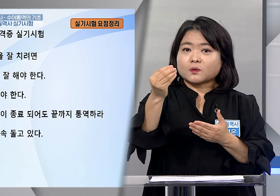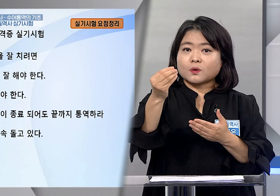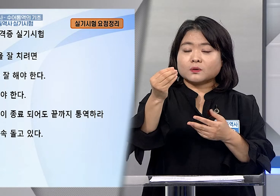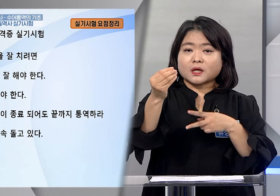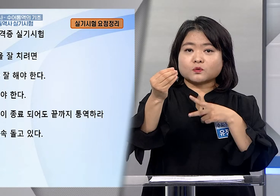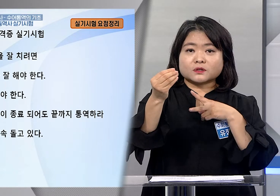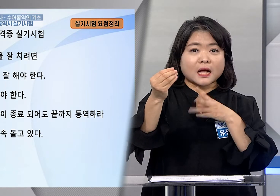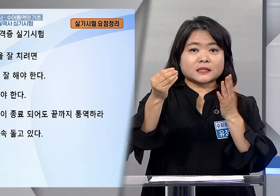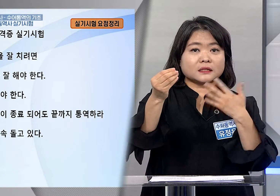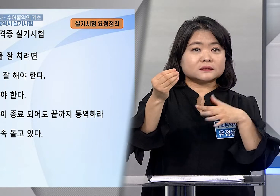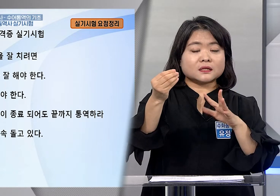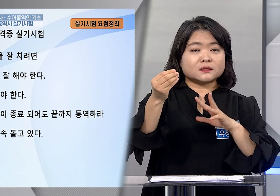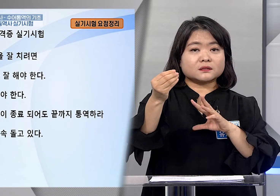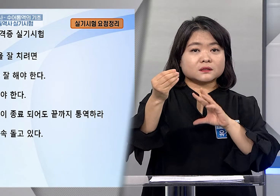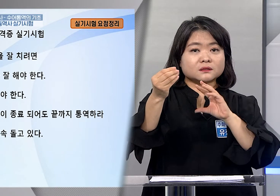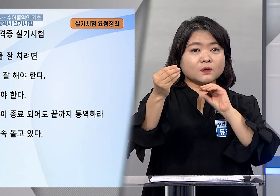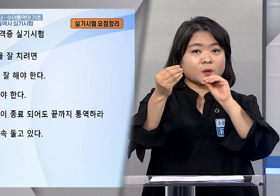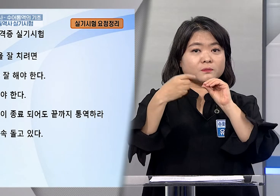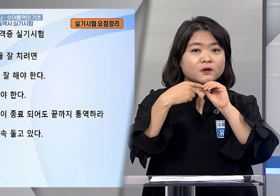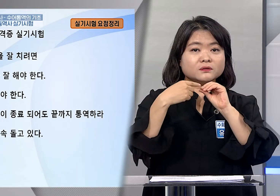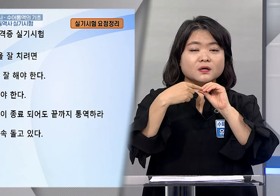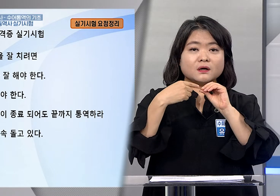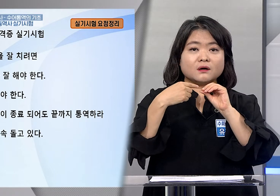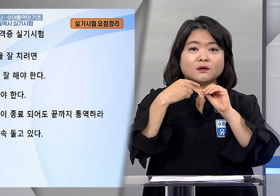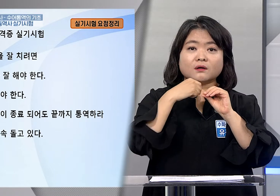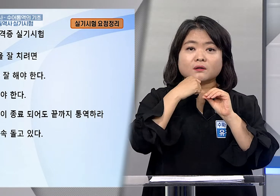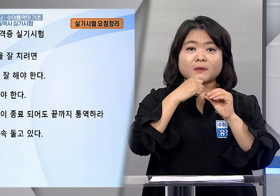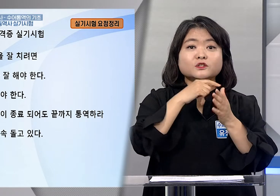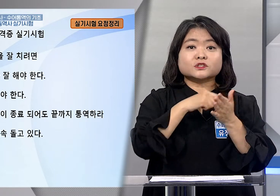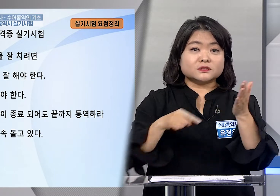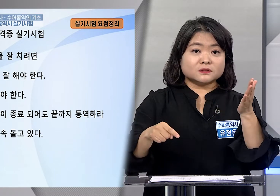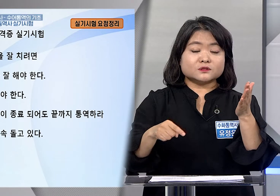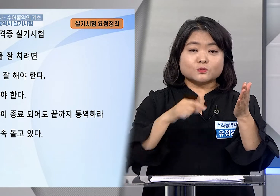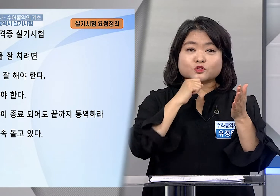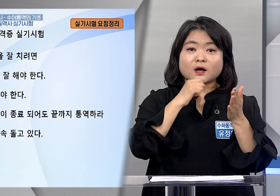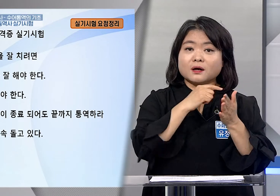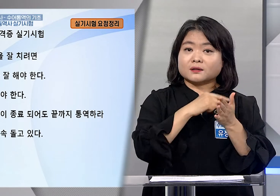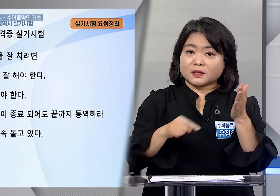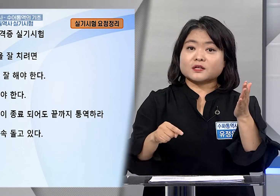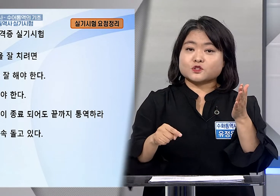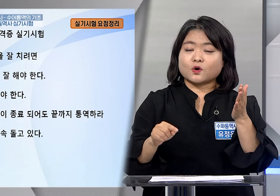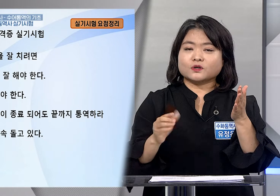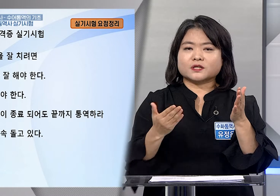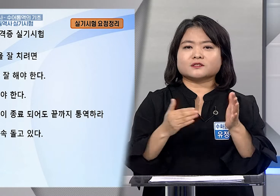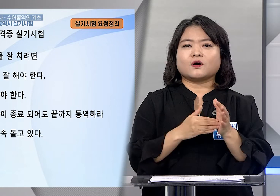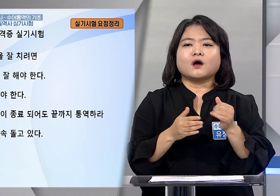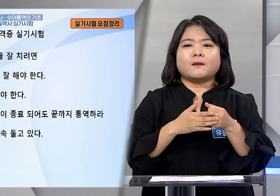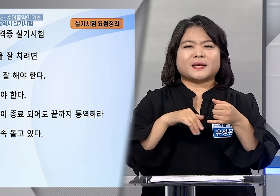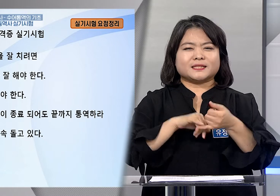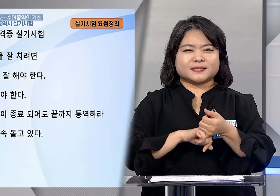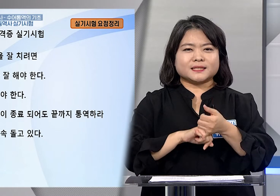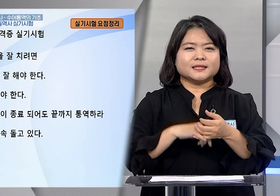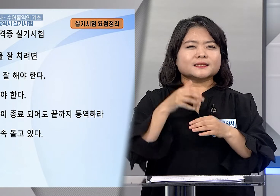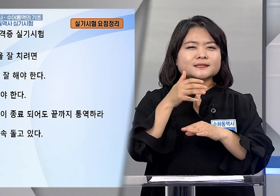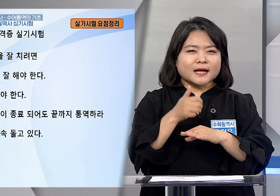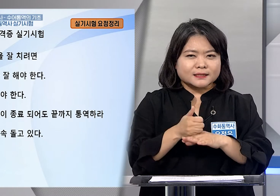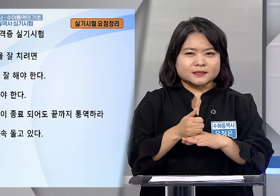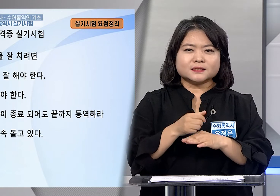끝났다고 나도 아직 안 끝났는데 끊어버리면 마이너스 점수가 되겠죠. 그래서 반드시 끝까지